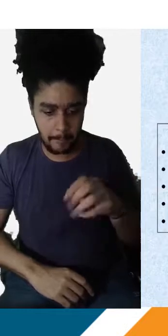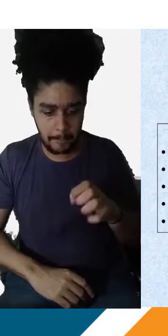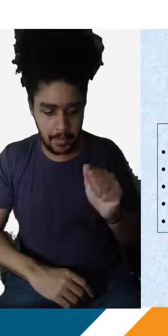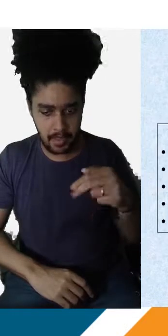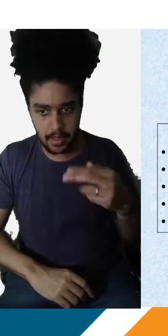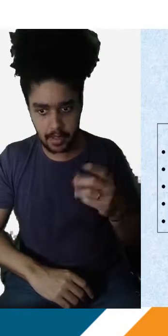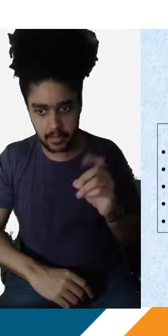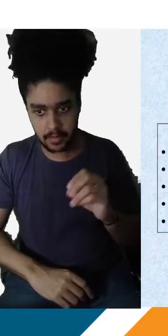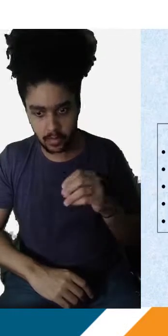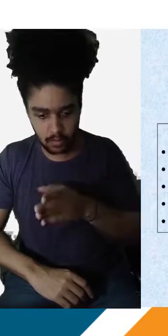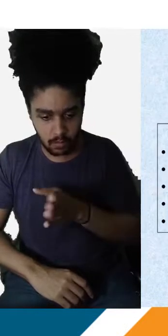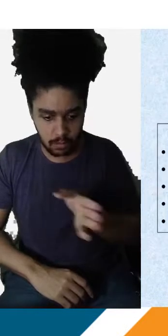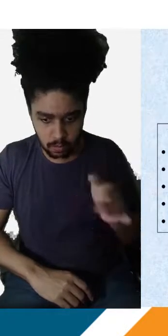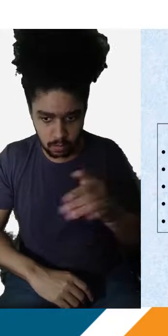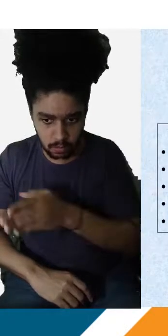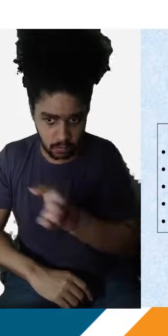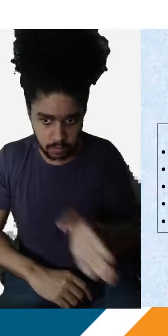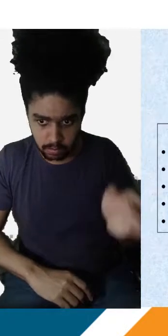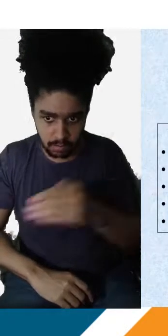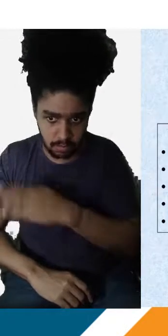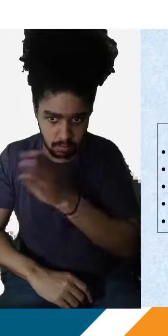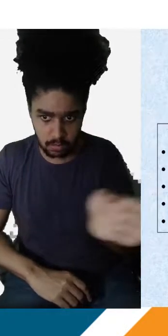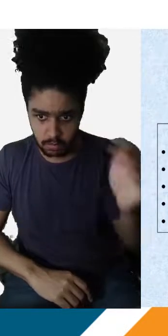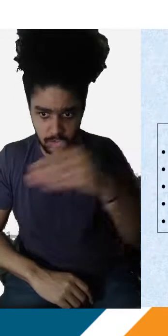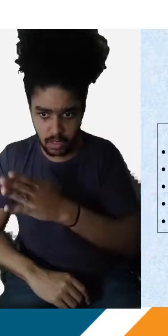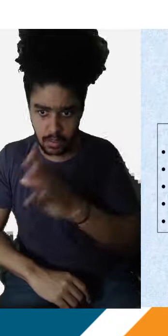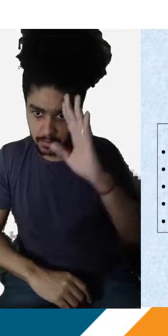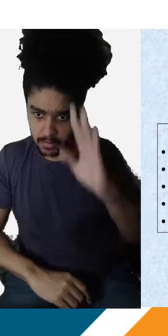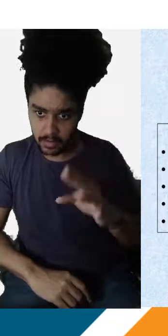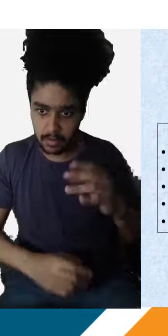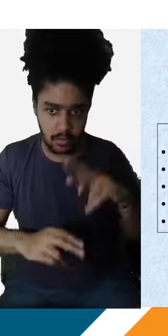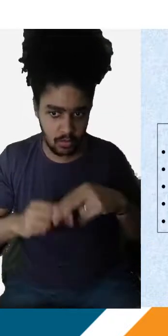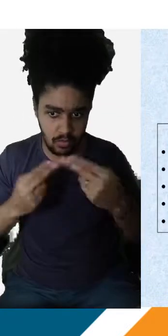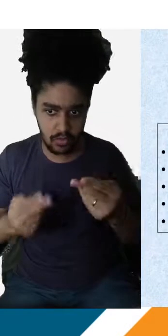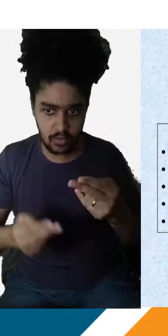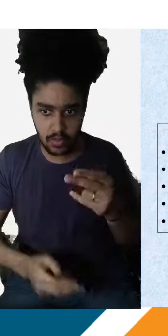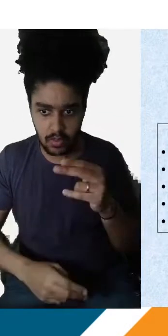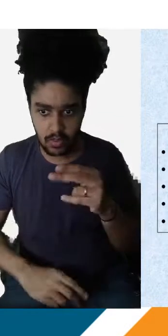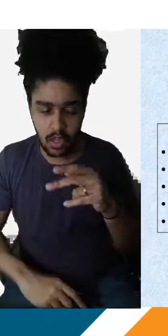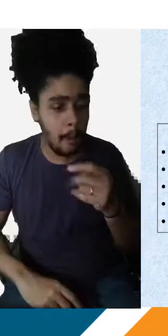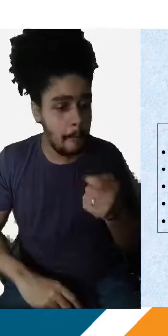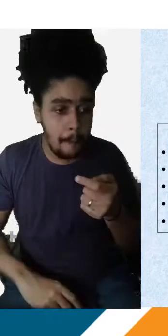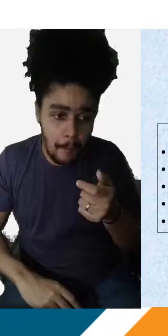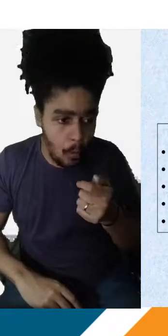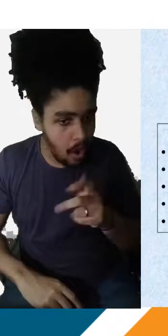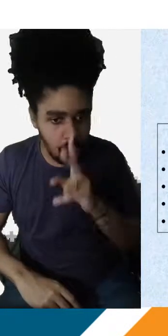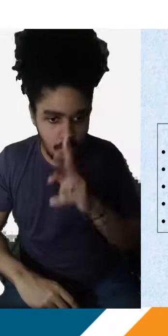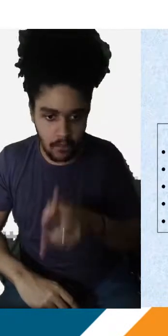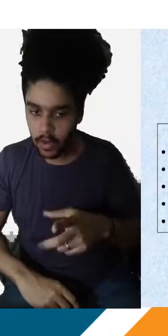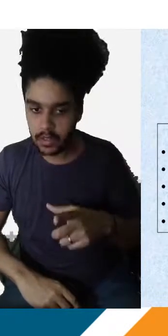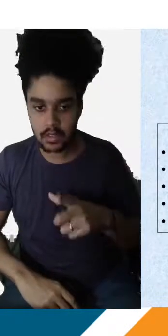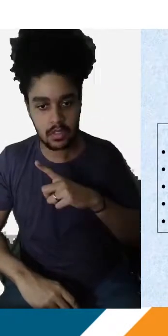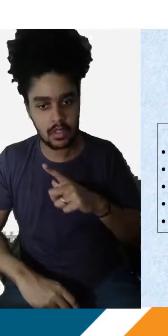as curvas, elas se constituem principalmente por conta da pouca força que um rio